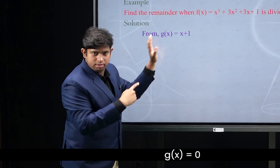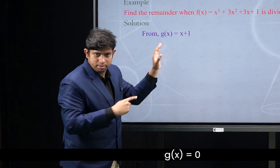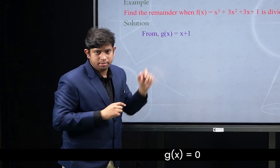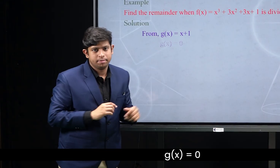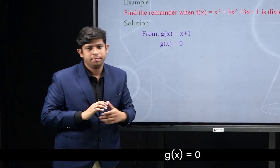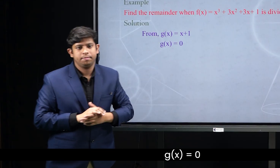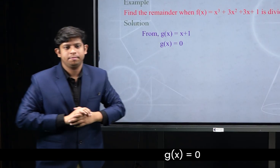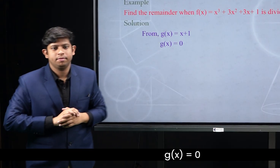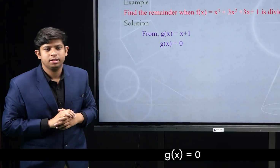0,